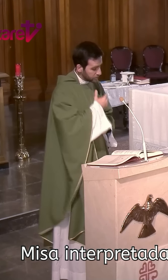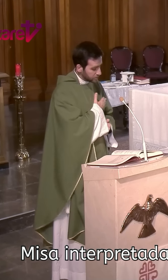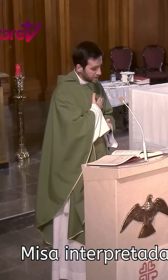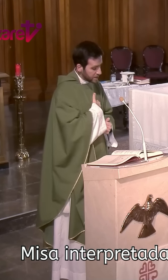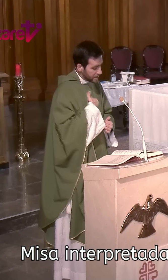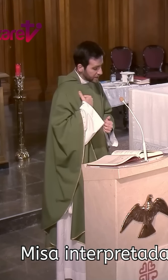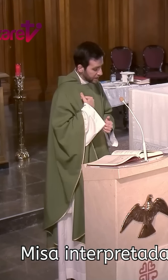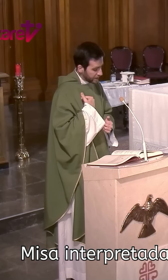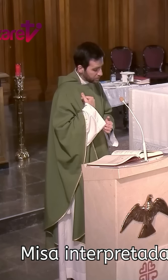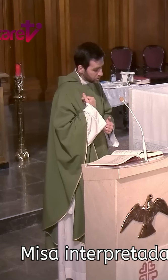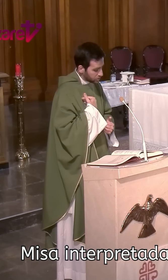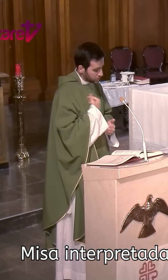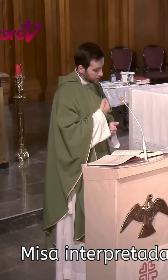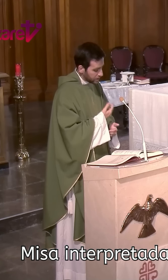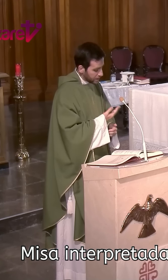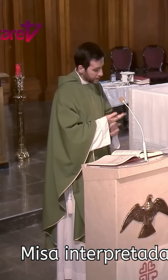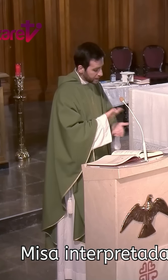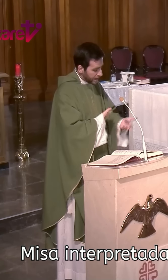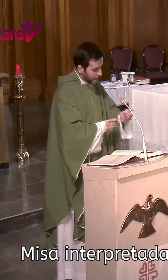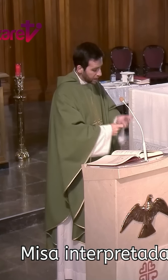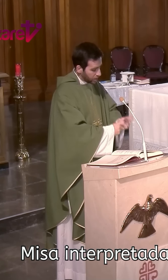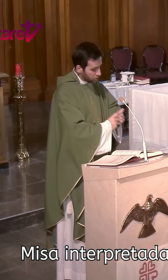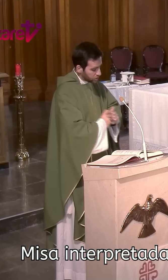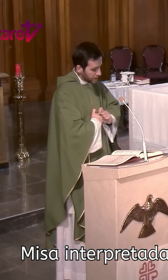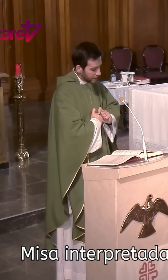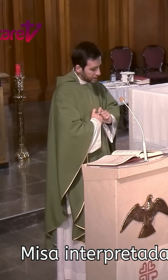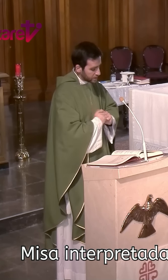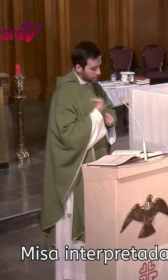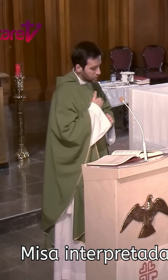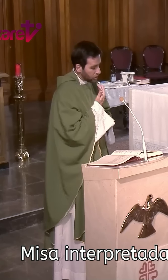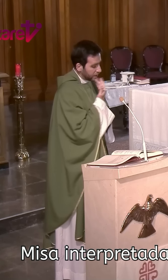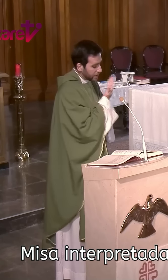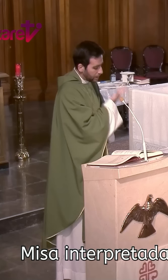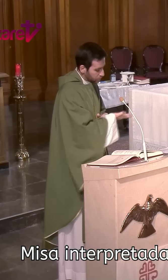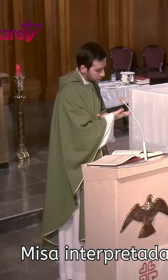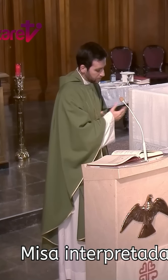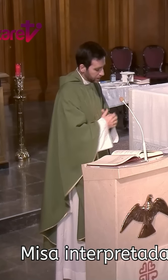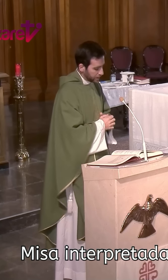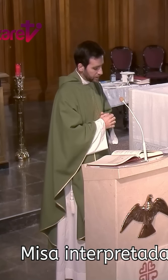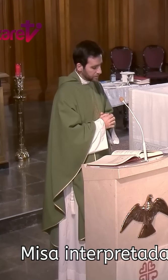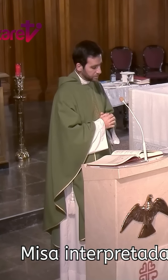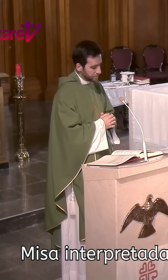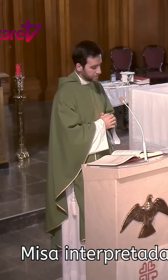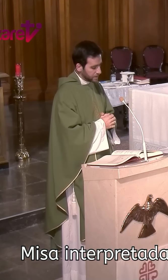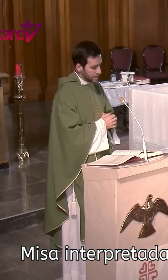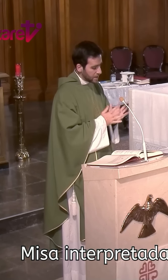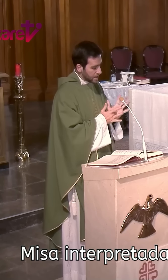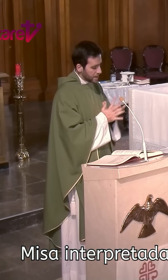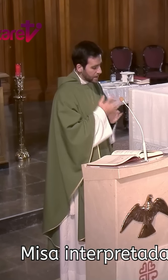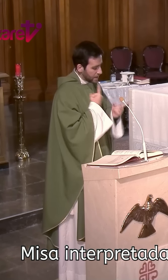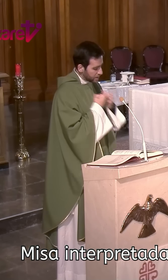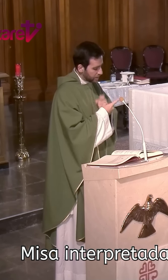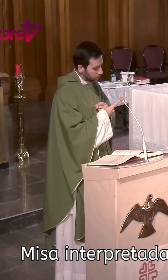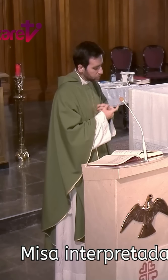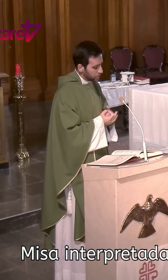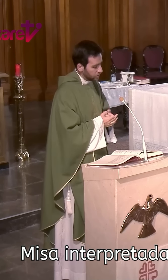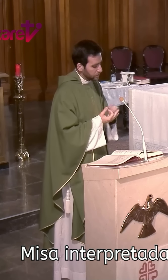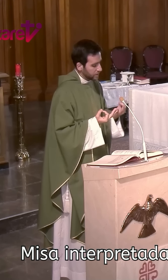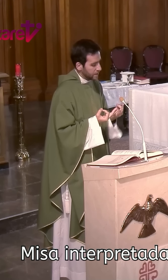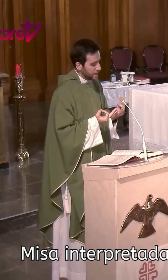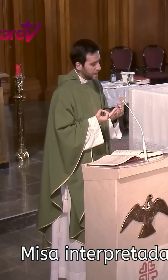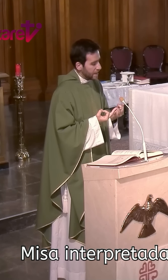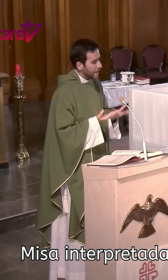Maestro, queremos que nos hagas lo que te vamos a pedir. Les